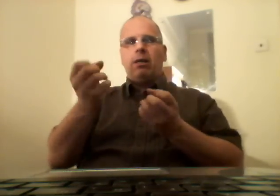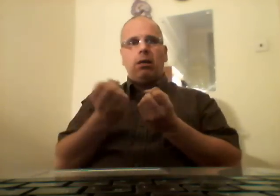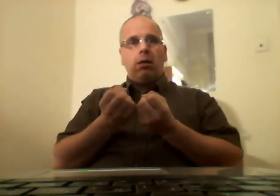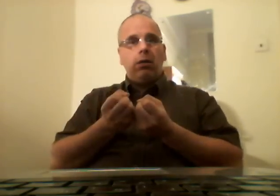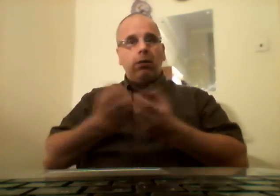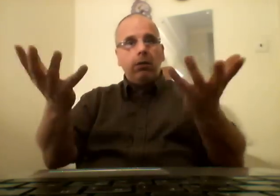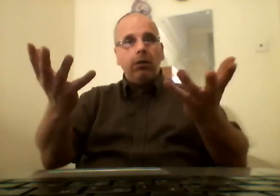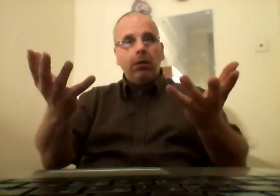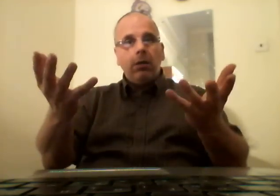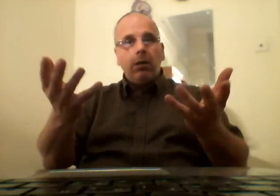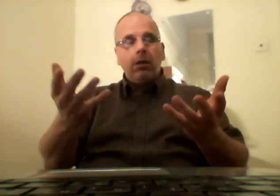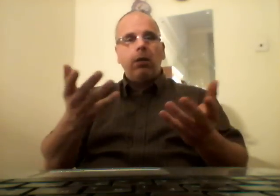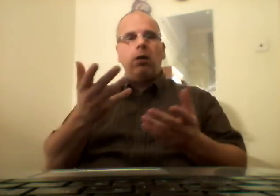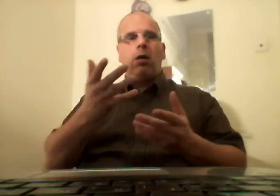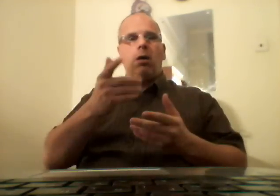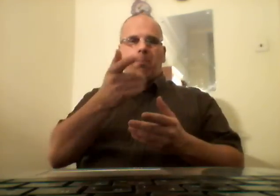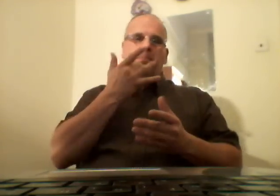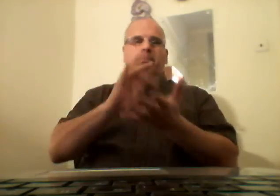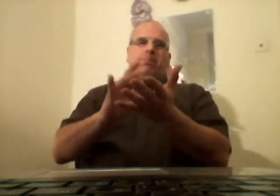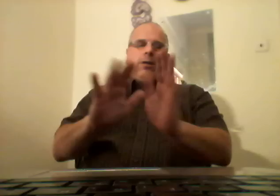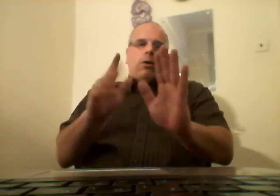Nem ezzük hajások Nem hagyásokan.